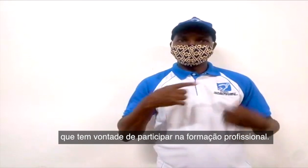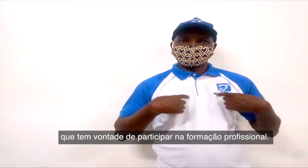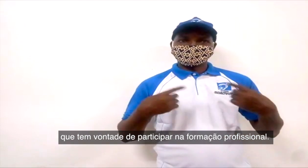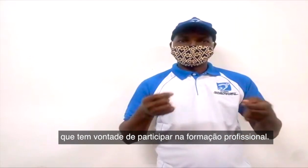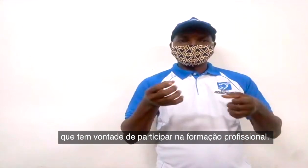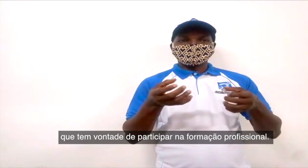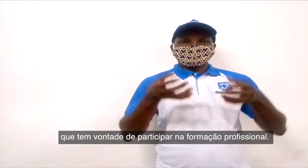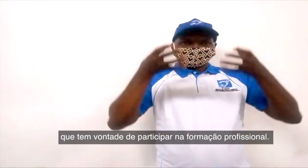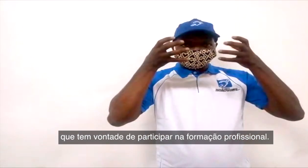profissional.